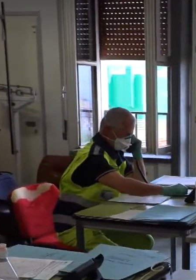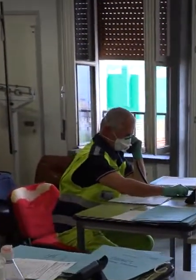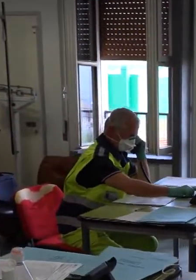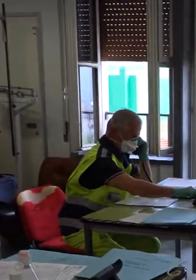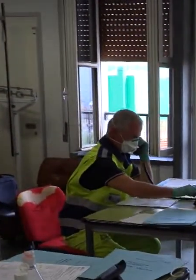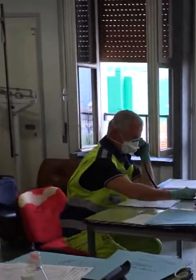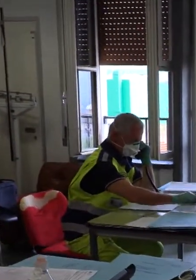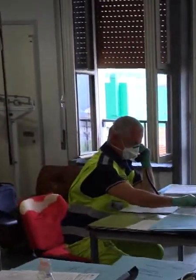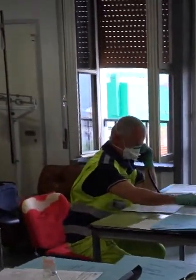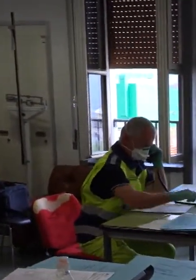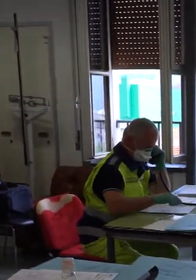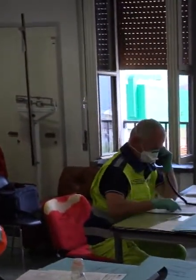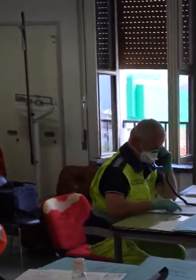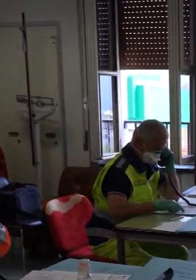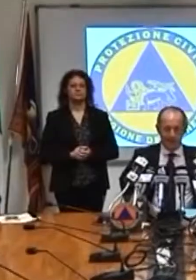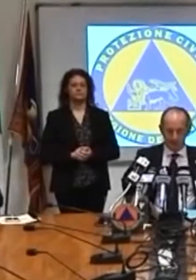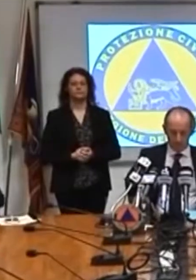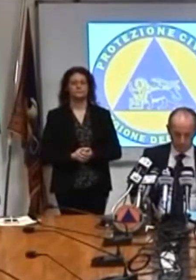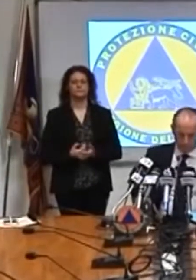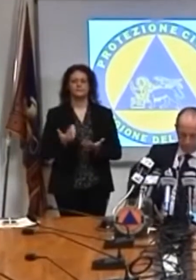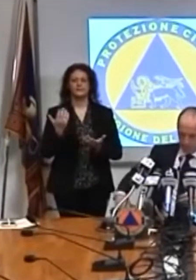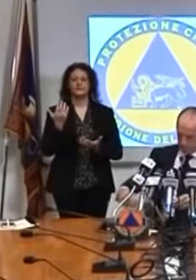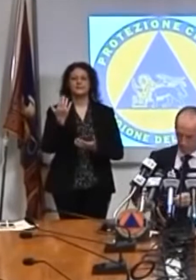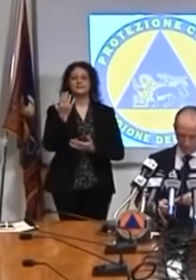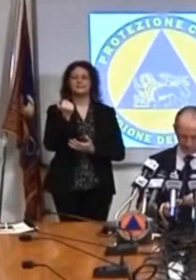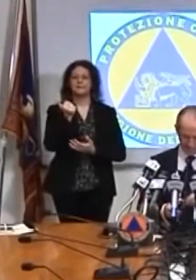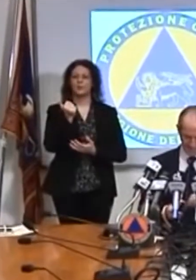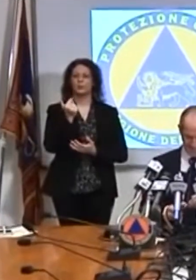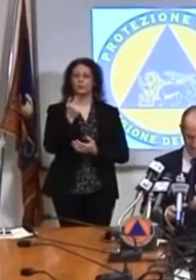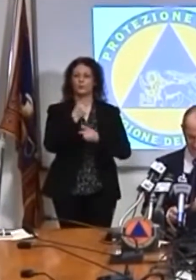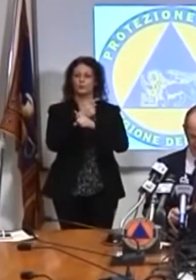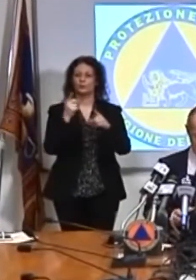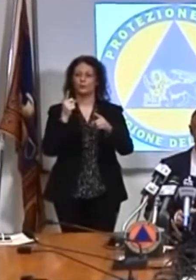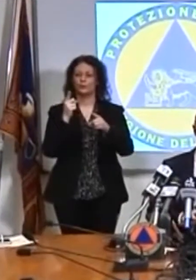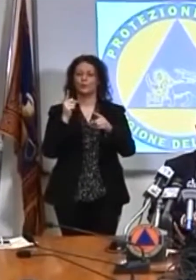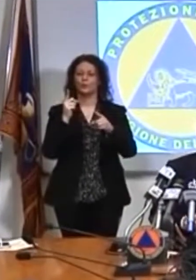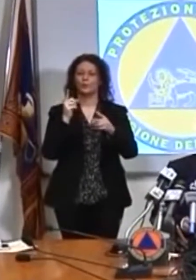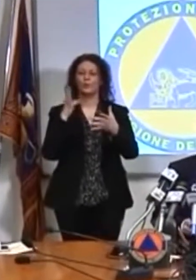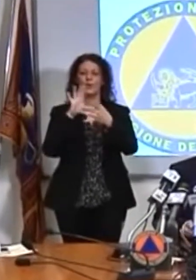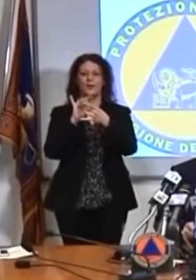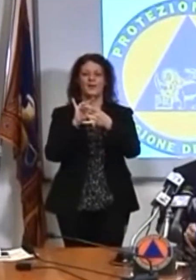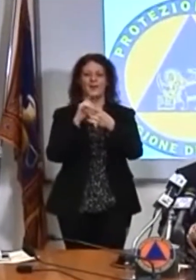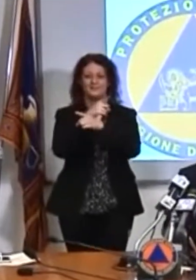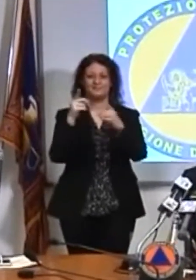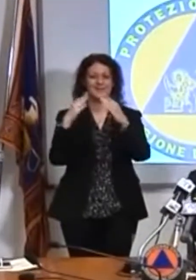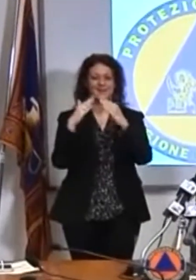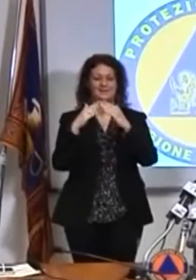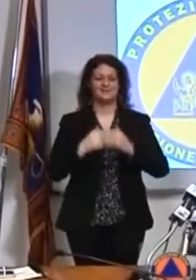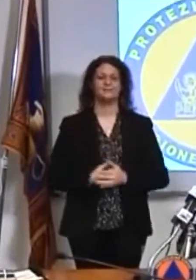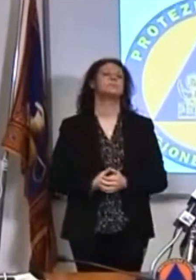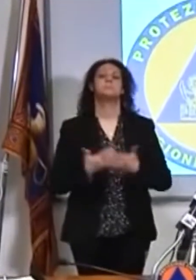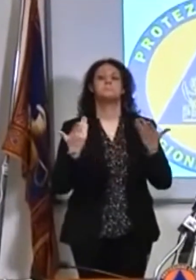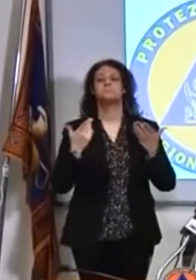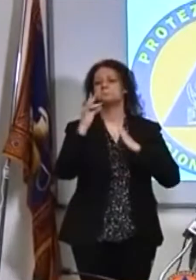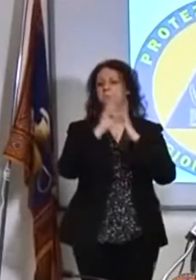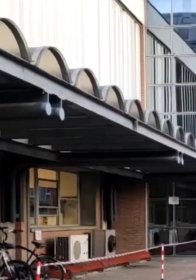Nel consueto incontro con la stampa dalla sede della Protezione Civile di Marghera, l'assessore alla sanità Manuela Lanzarin ha fatto sapere come